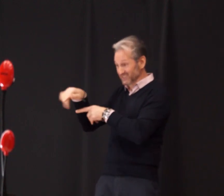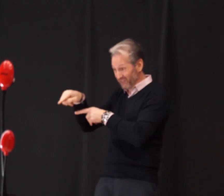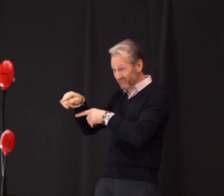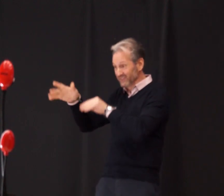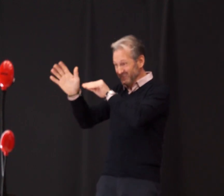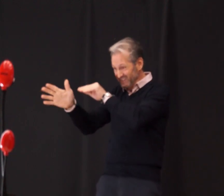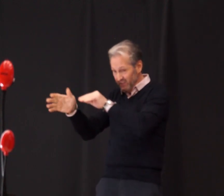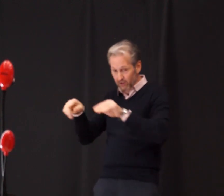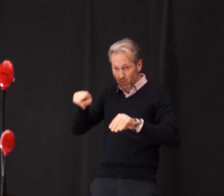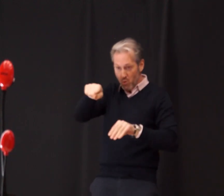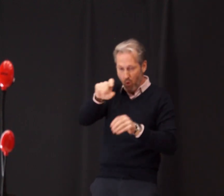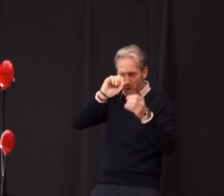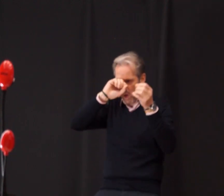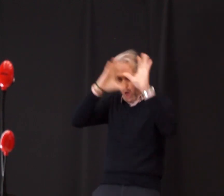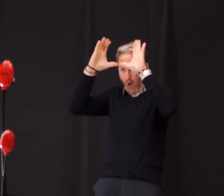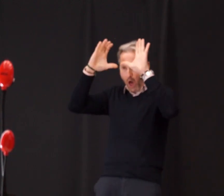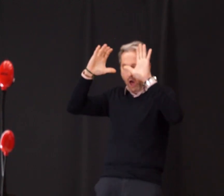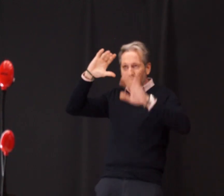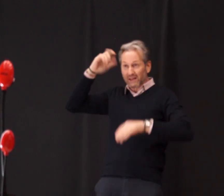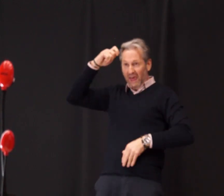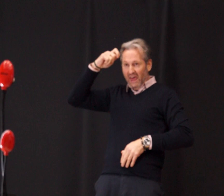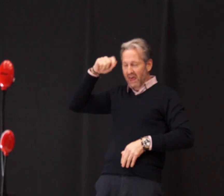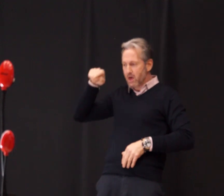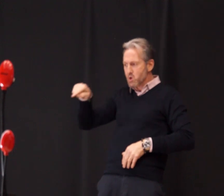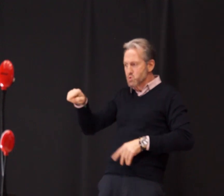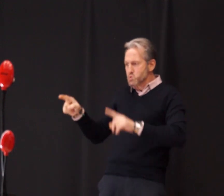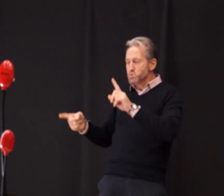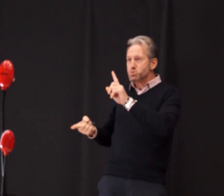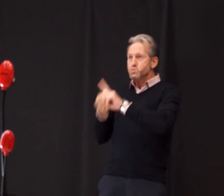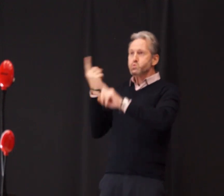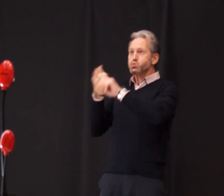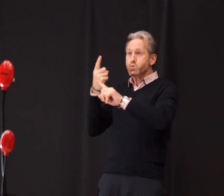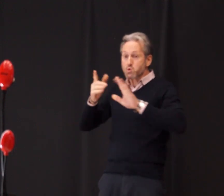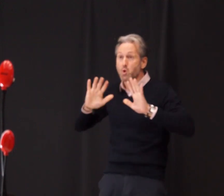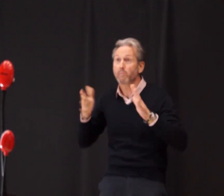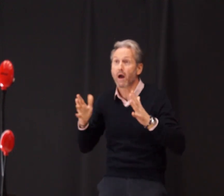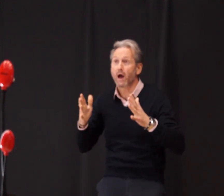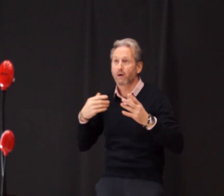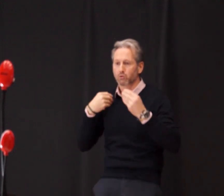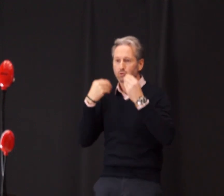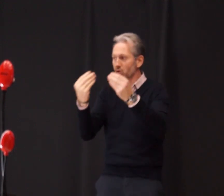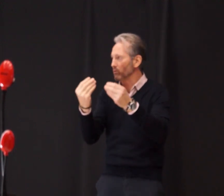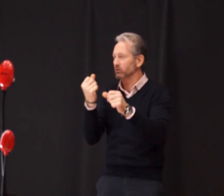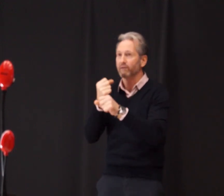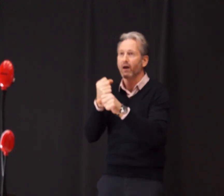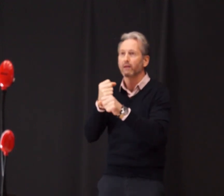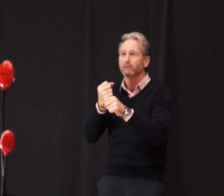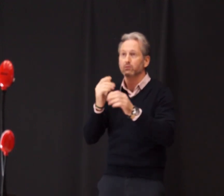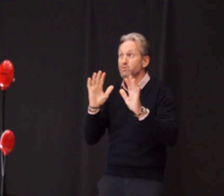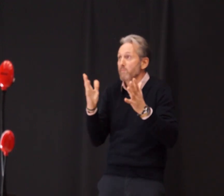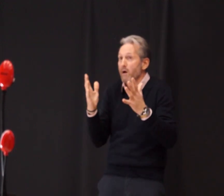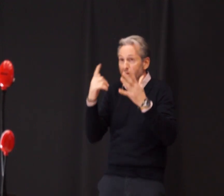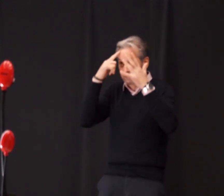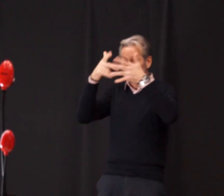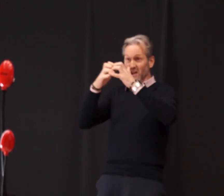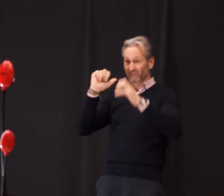que la langue des signes enseignée auprès des enfants donne les clés de compréhension pour ces enfants-là